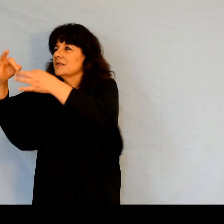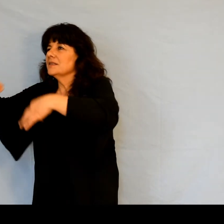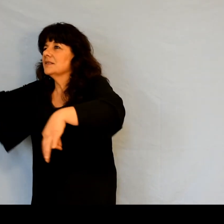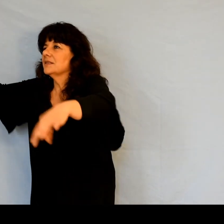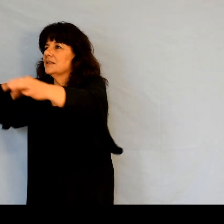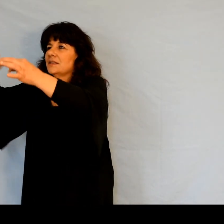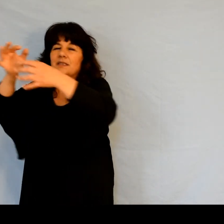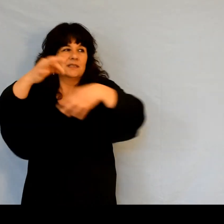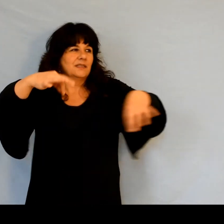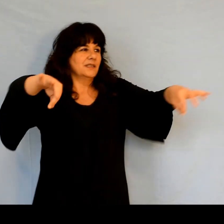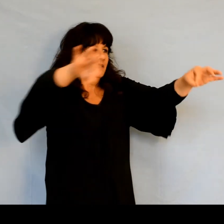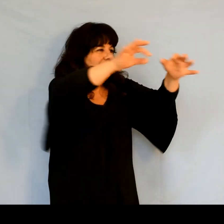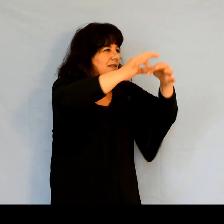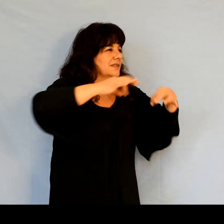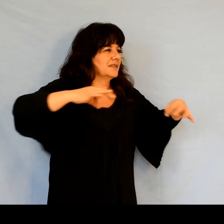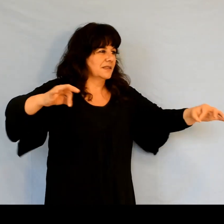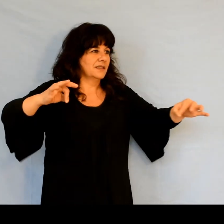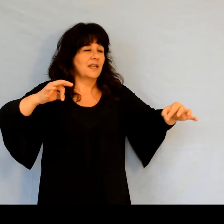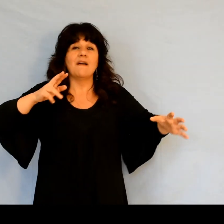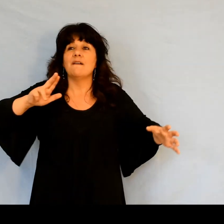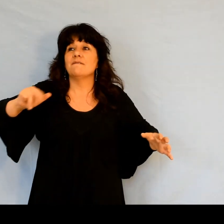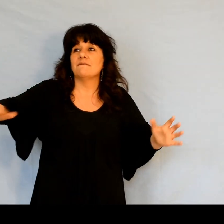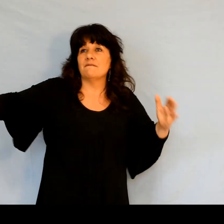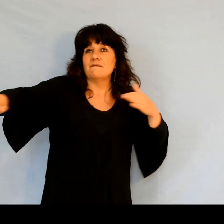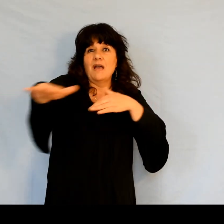la bénédiction par le nom de ta descendance.